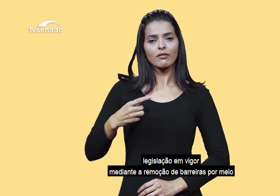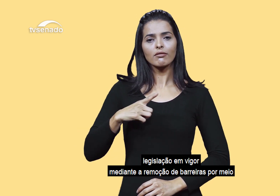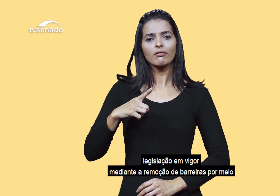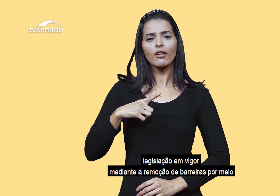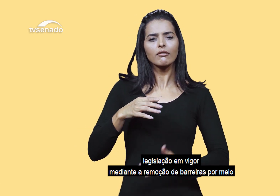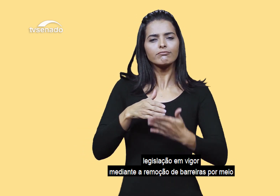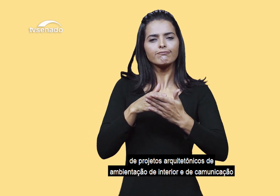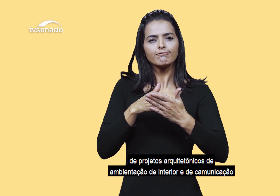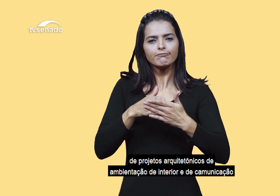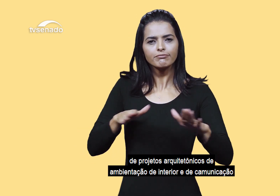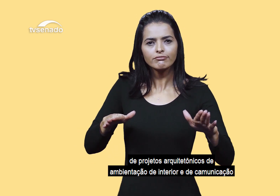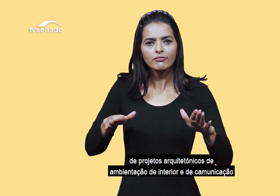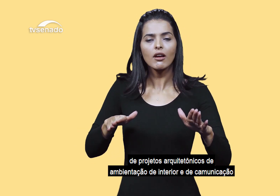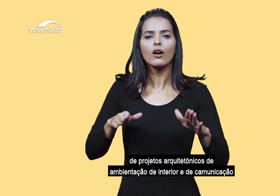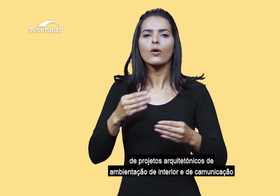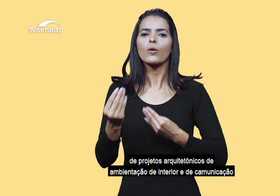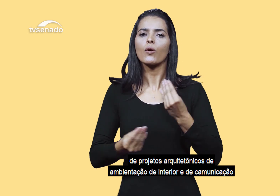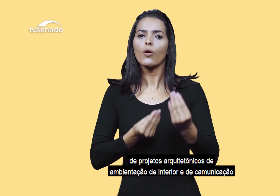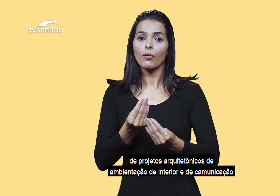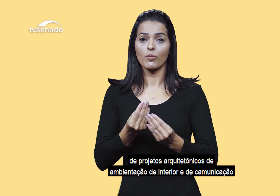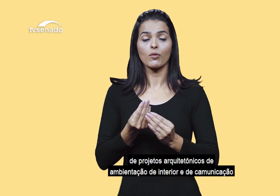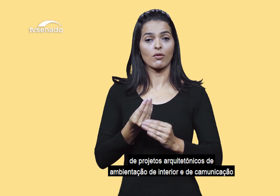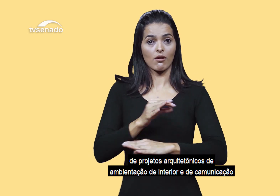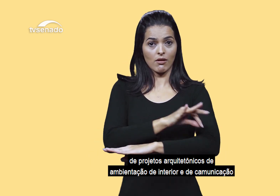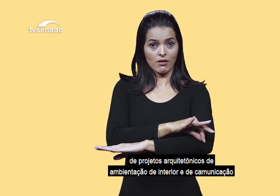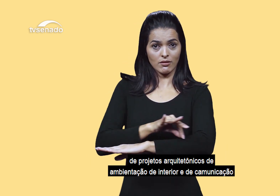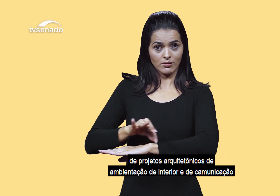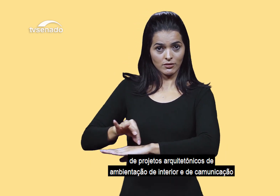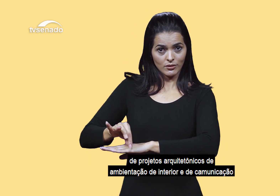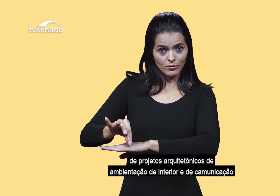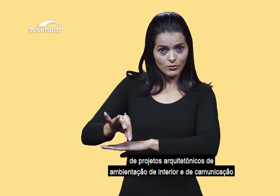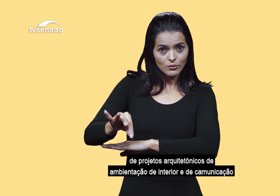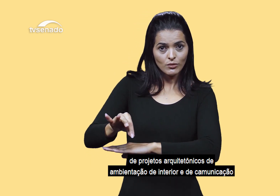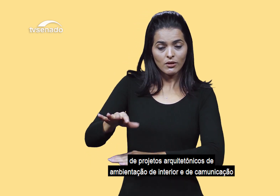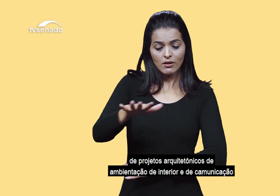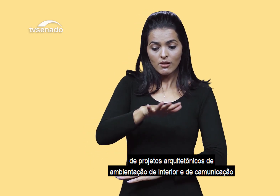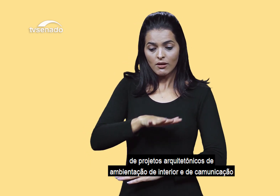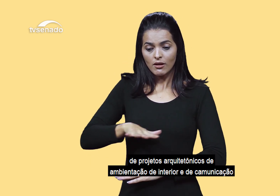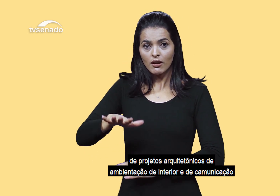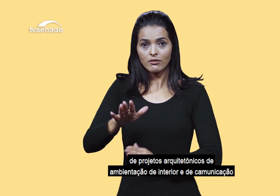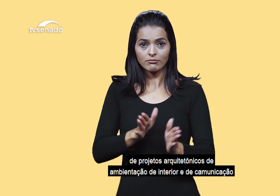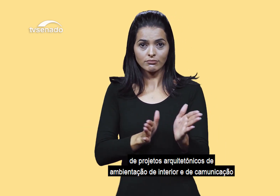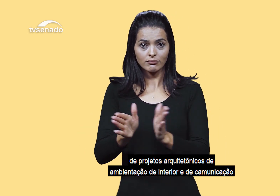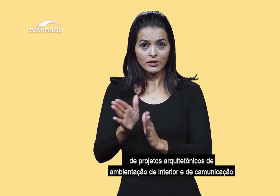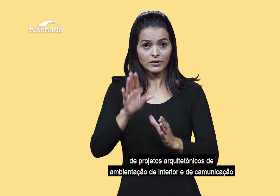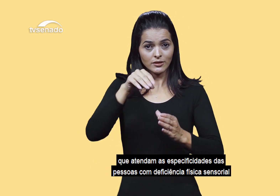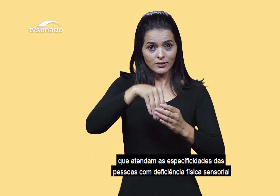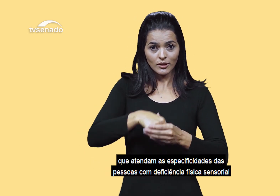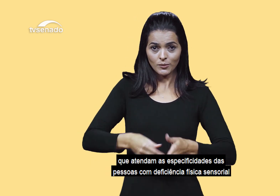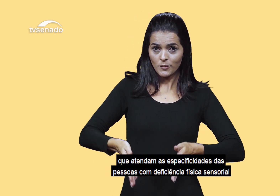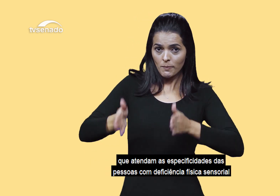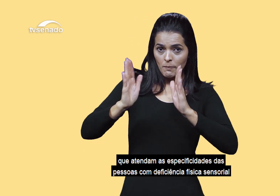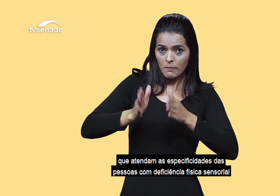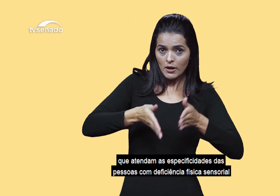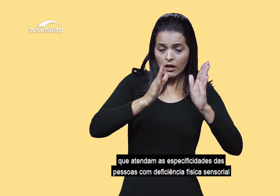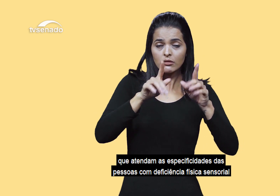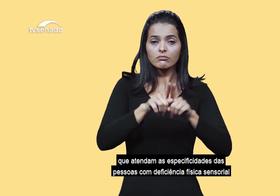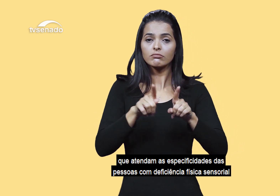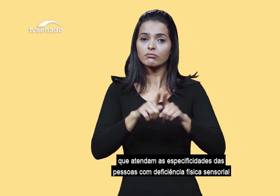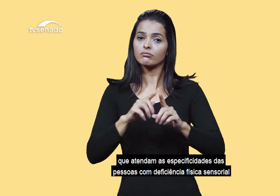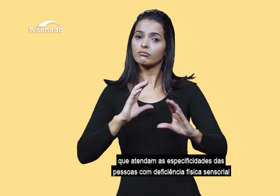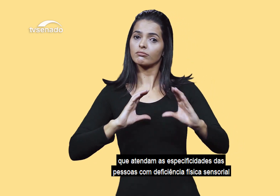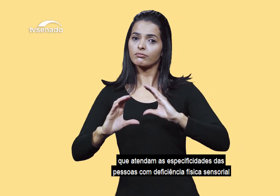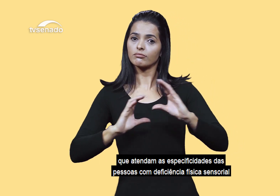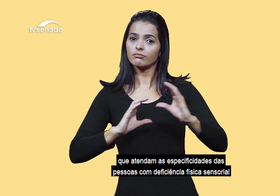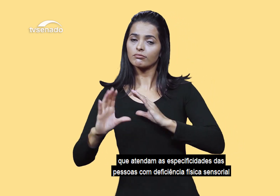barreiras, por meio de projetos arquitetônicos, de ambientação, de interior e de comunicação que atendam às